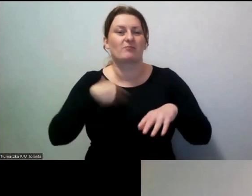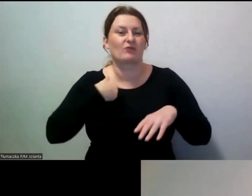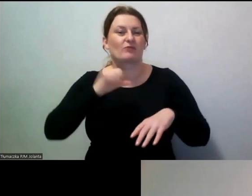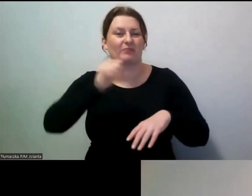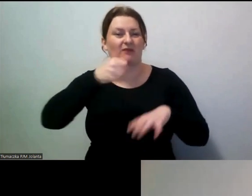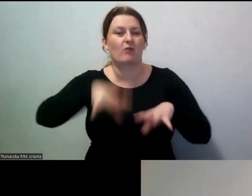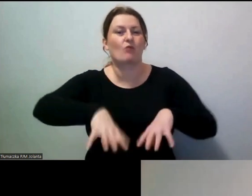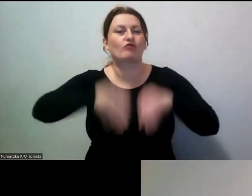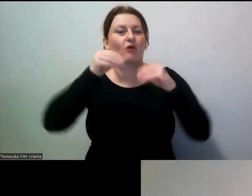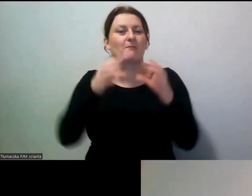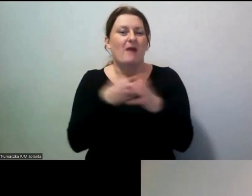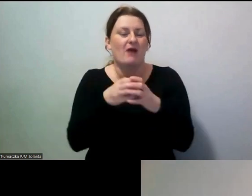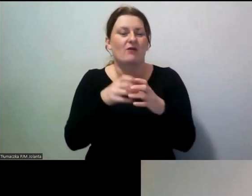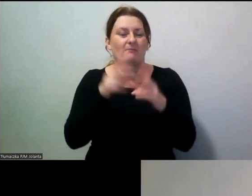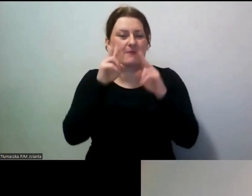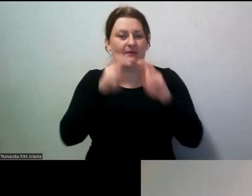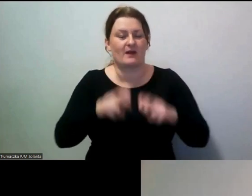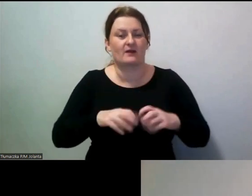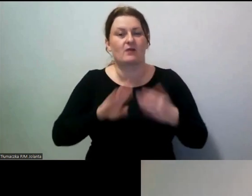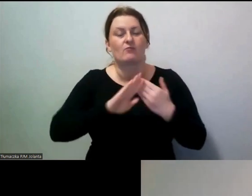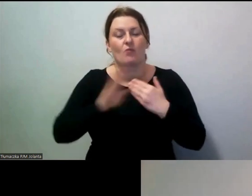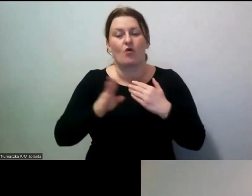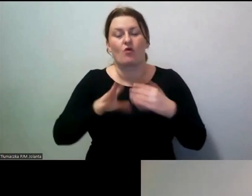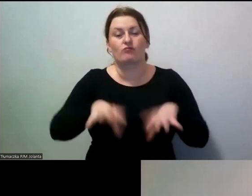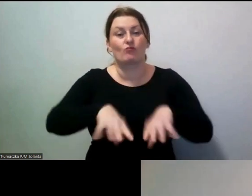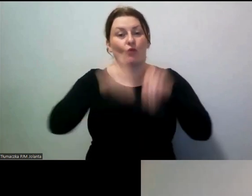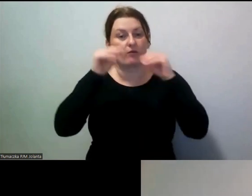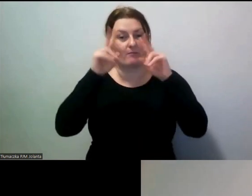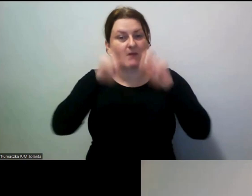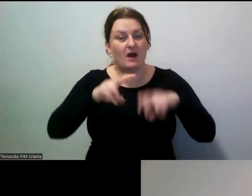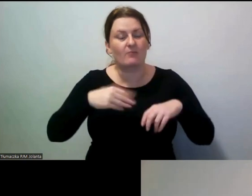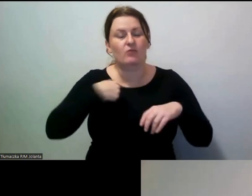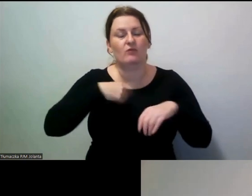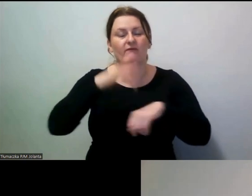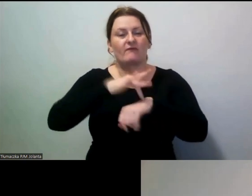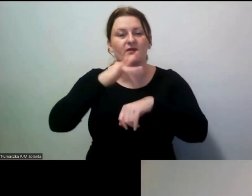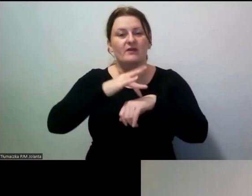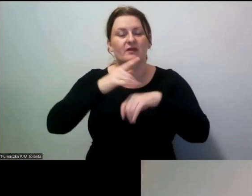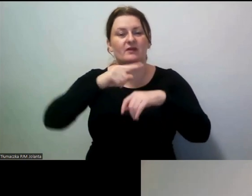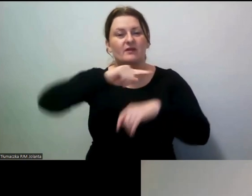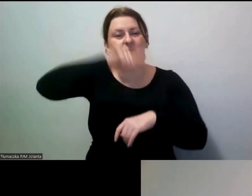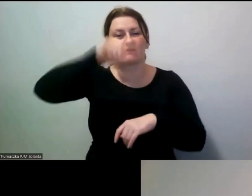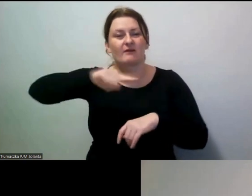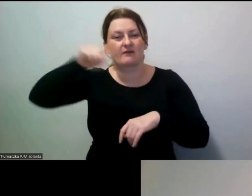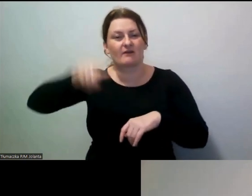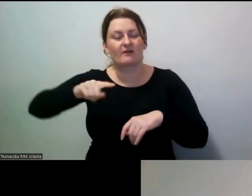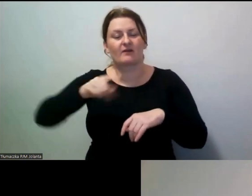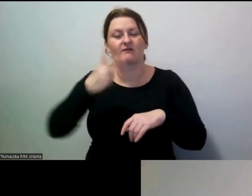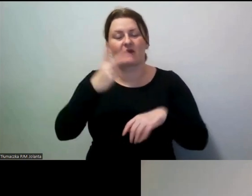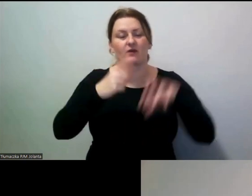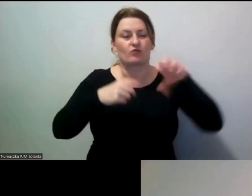Po pilotażu doszło również do analizy statystycznej otrzymanych wyników w obu grupach, czyli uczniów słyszących